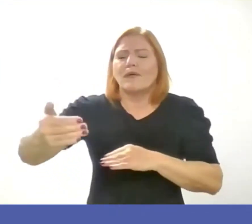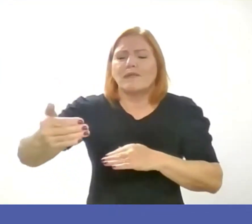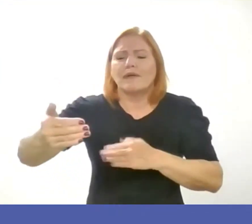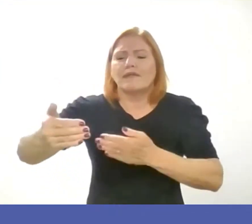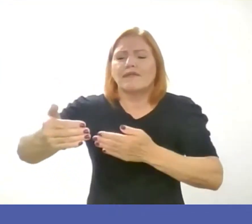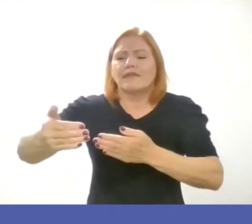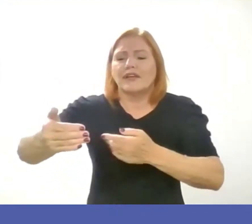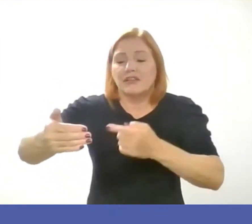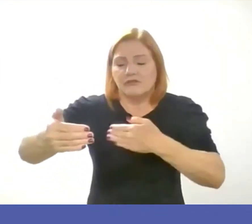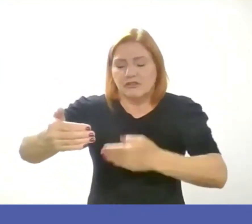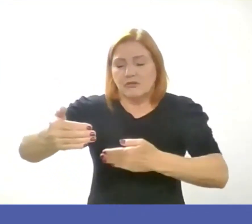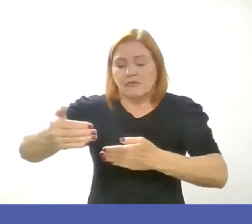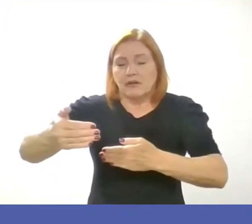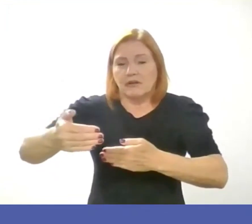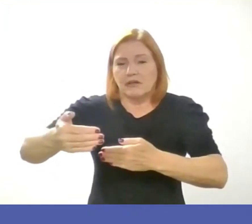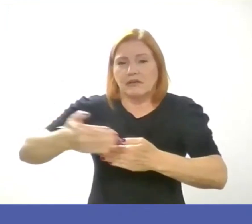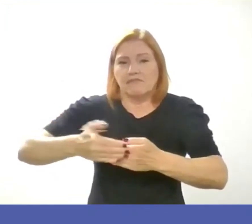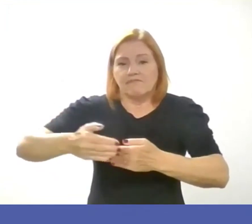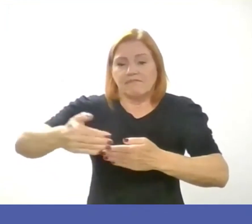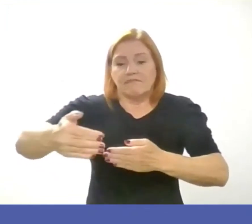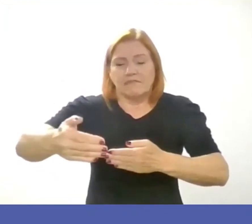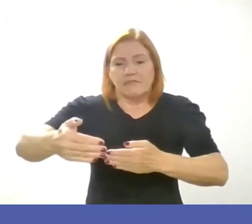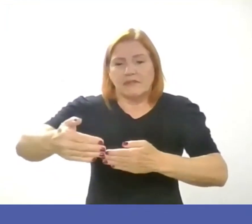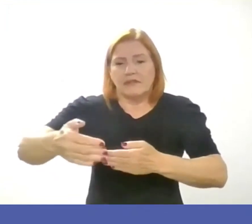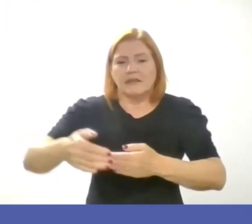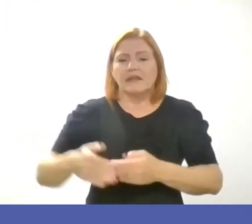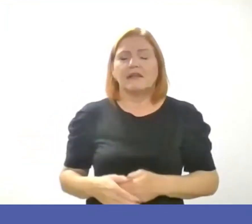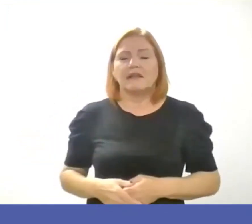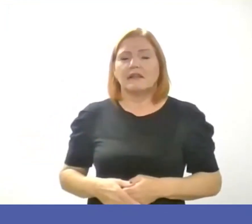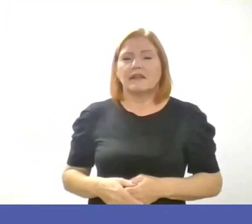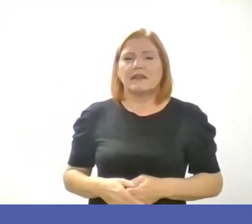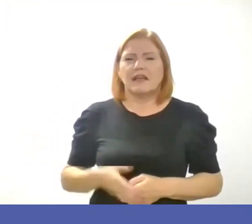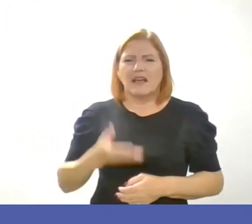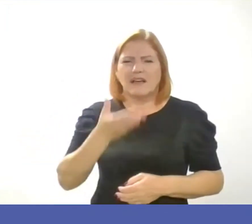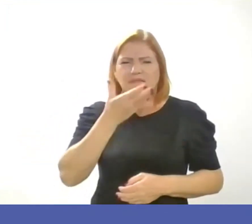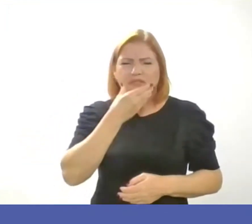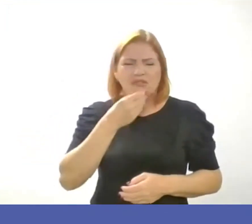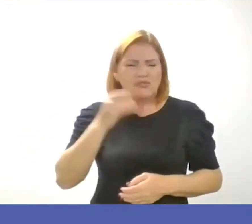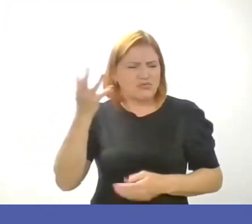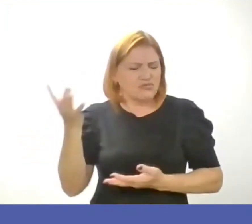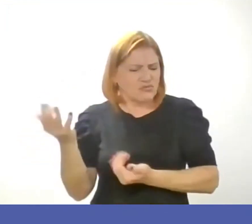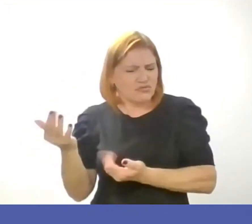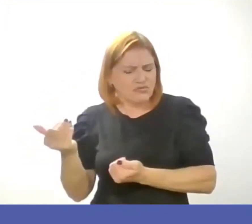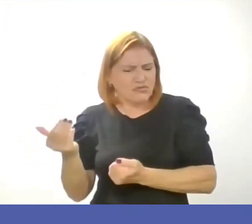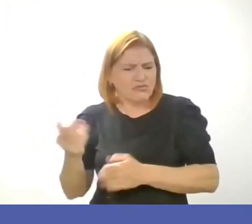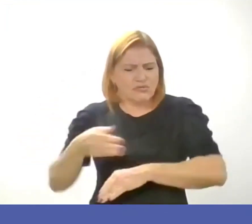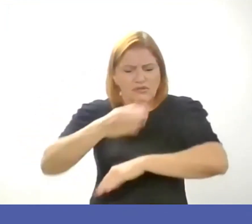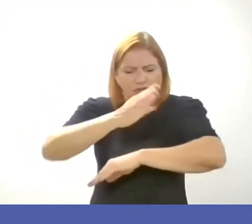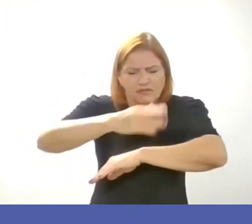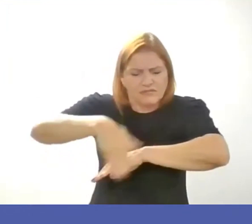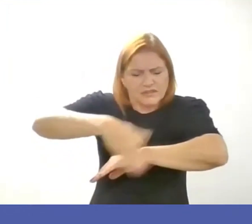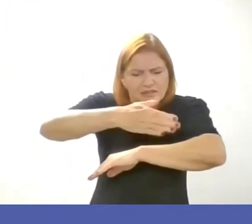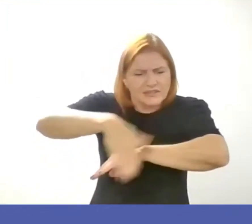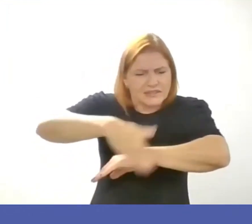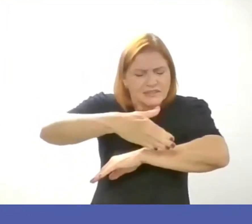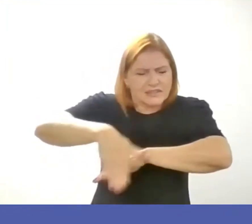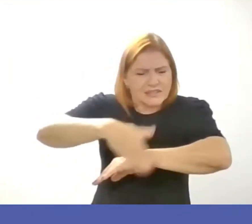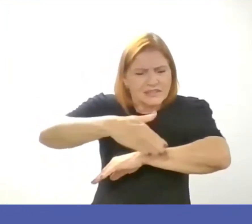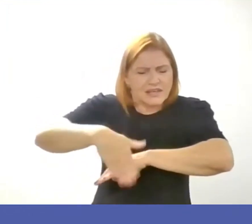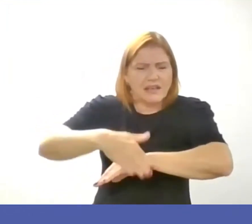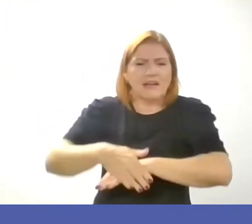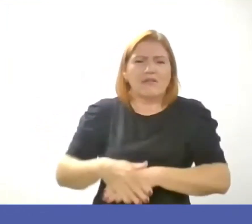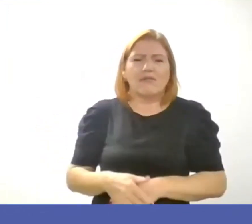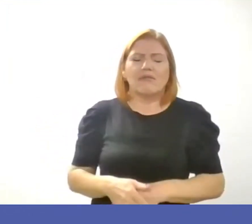Esses meninos que estão nas ruas, irmãos, eles, quem sabe, vivem mais no Espírito, mais tempo no Espírito do que